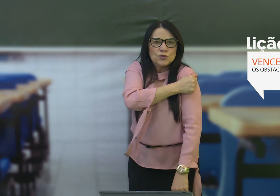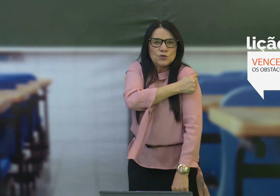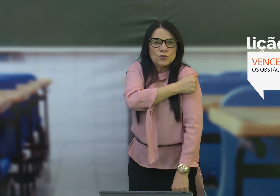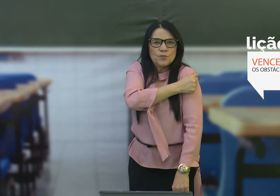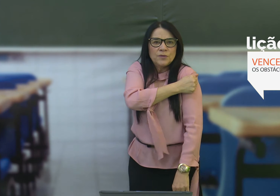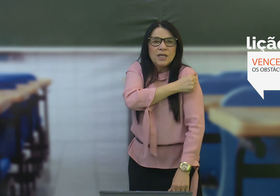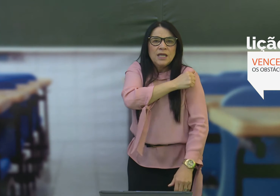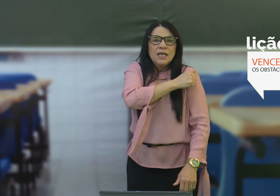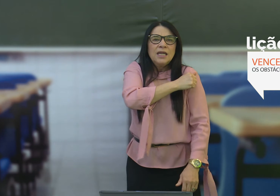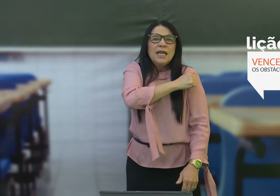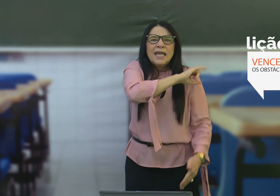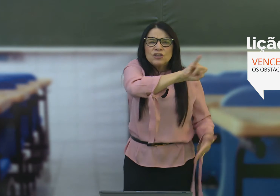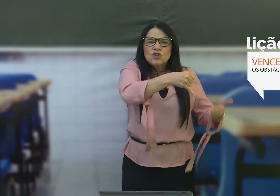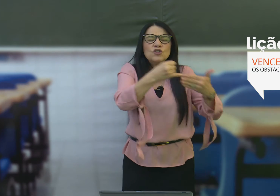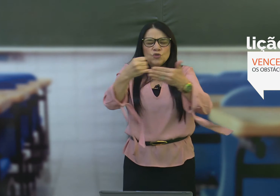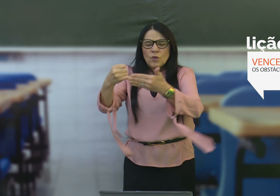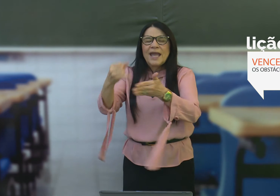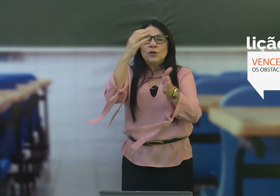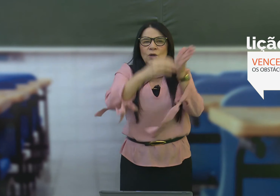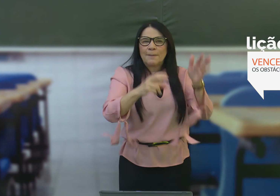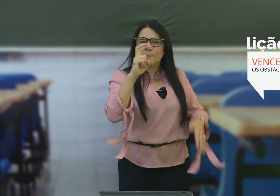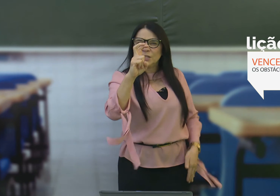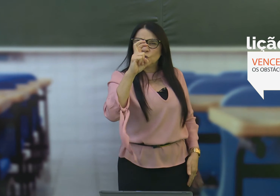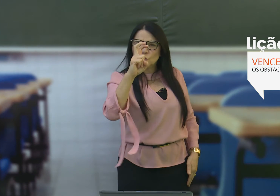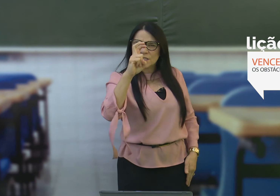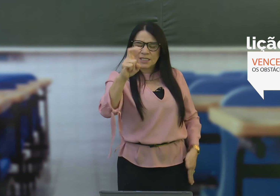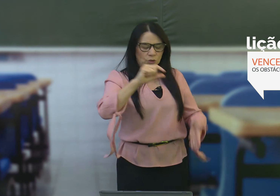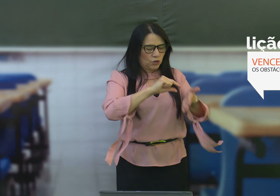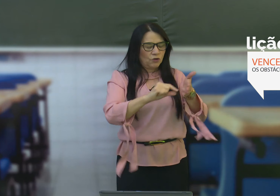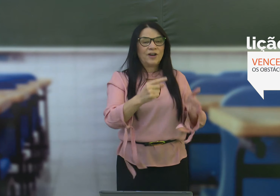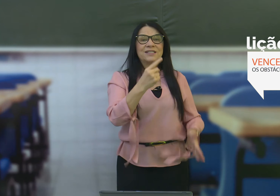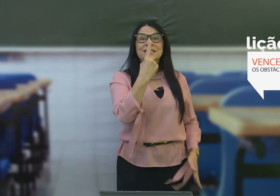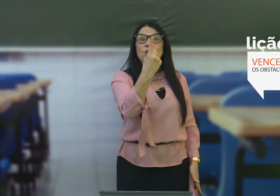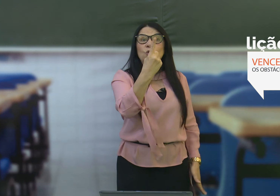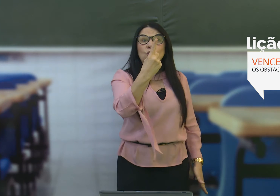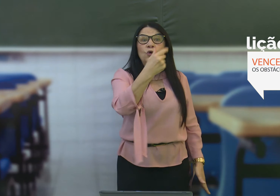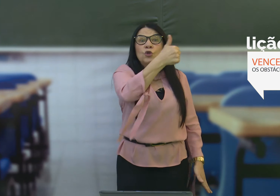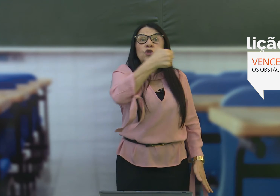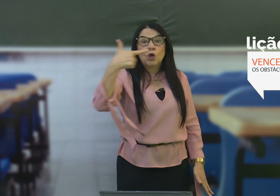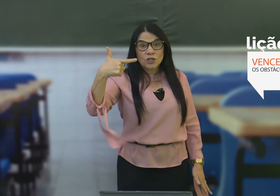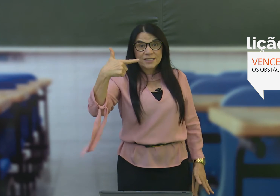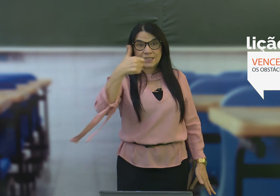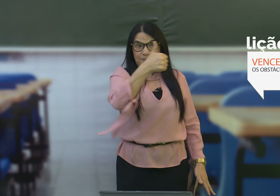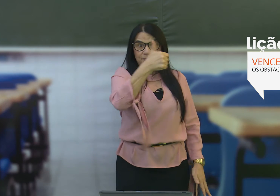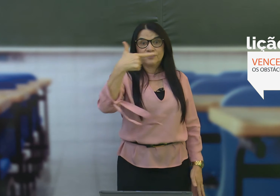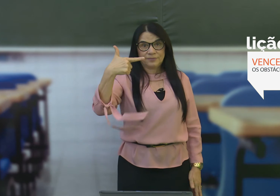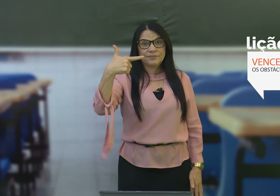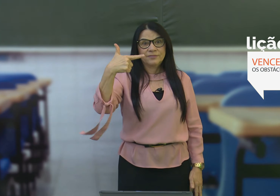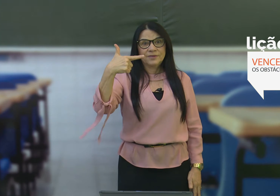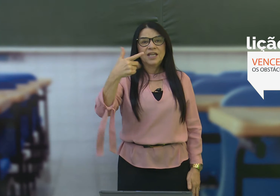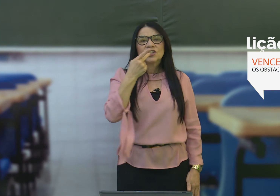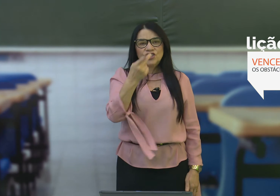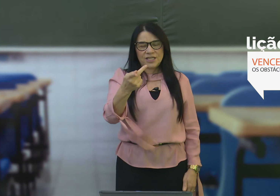Alunos, em Josué, no capítulo 5 e no versículo 12,